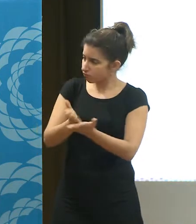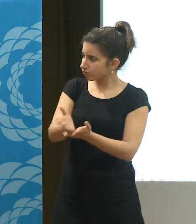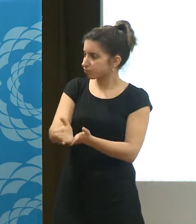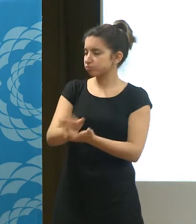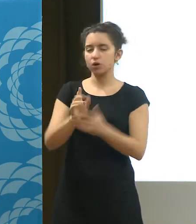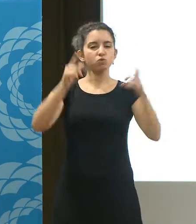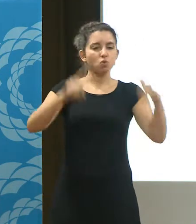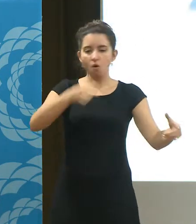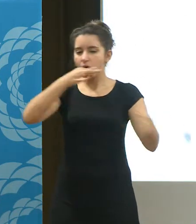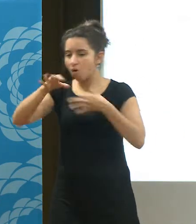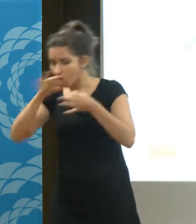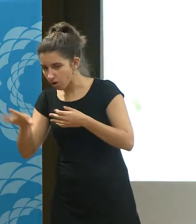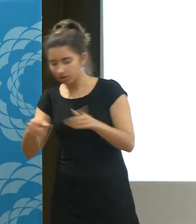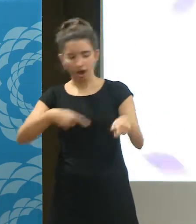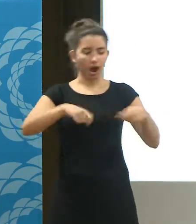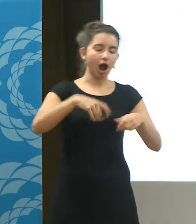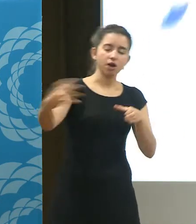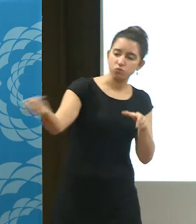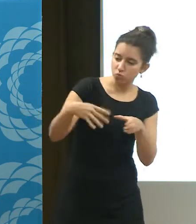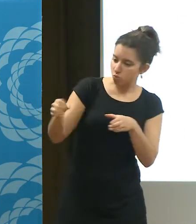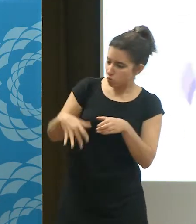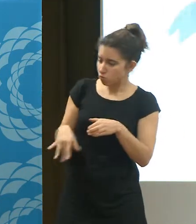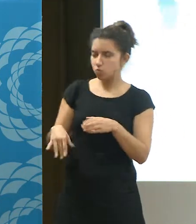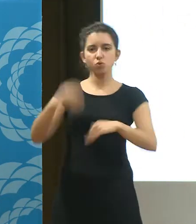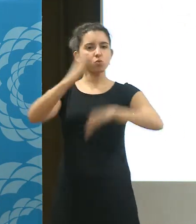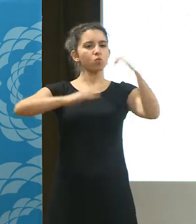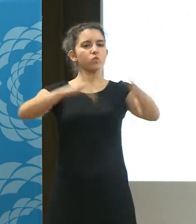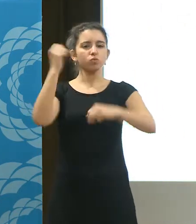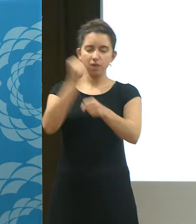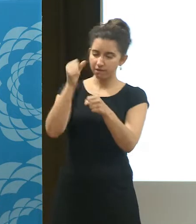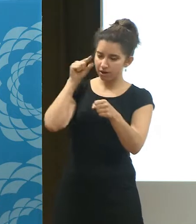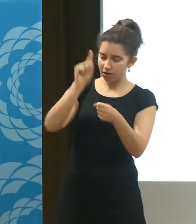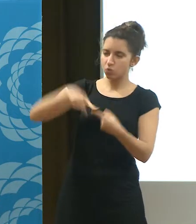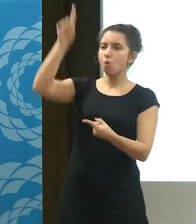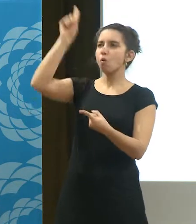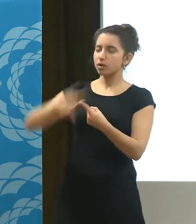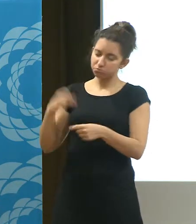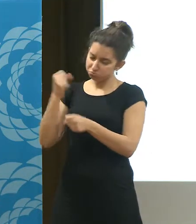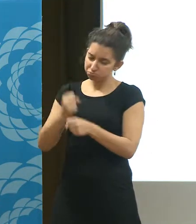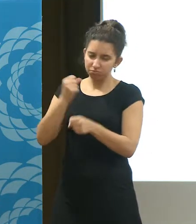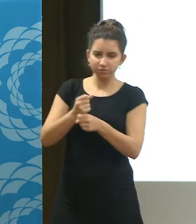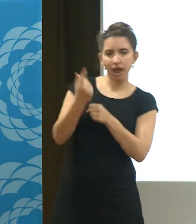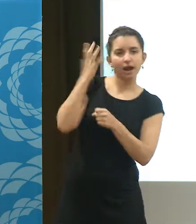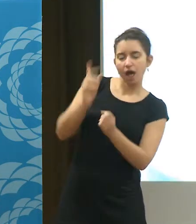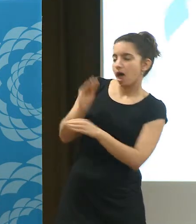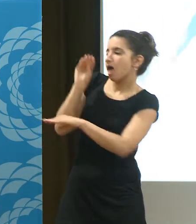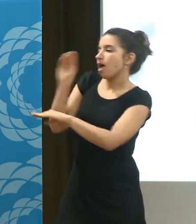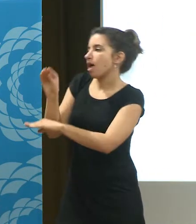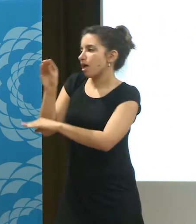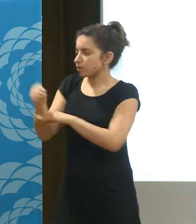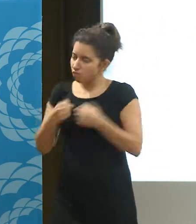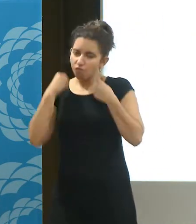tortas, juntamos cartones, laburamos en la construcción, todo el día para ponerle la plata a la radio y para que sigan las